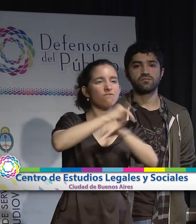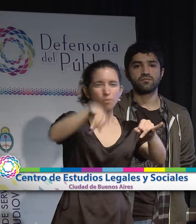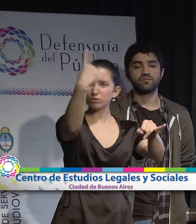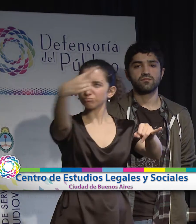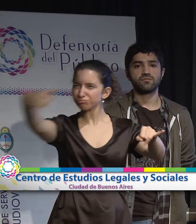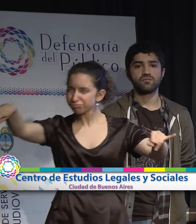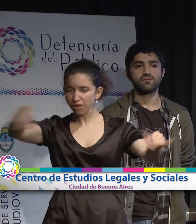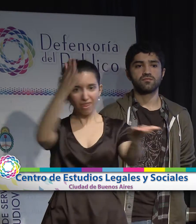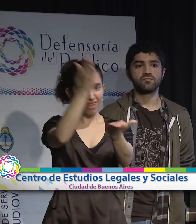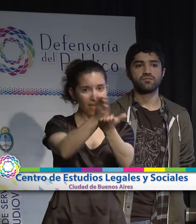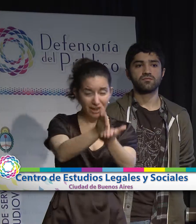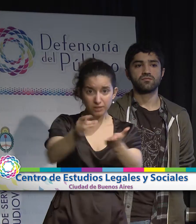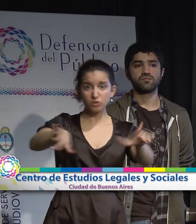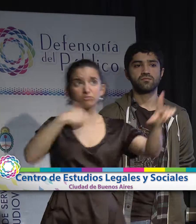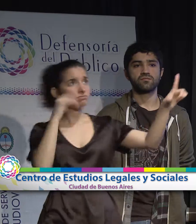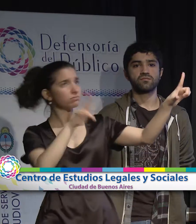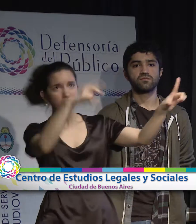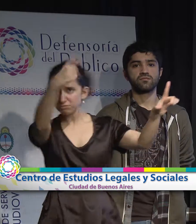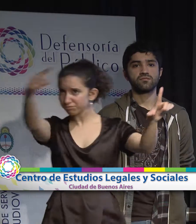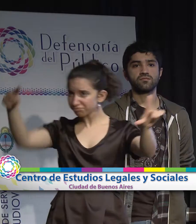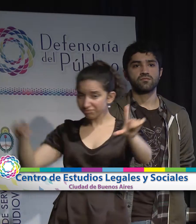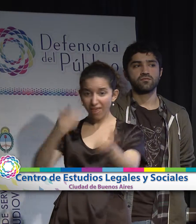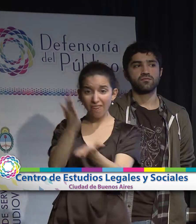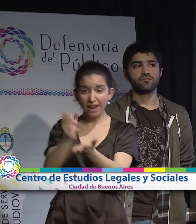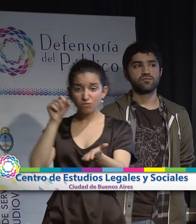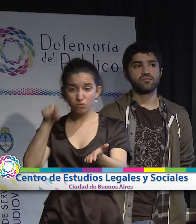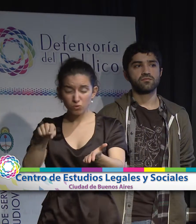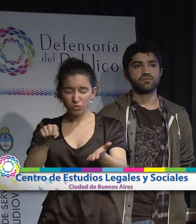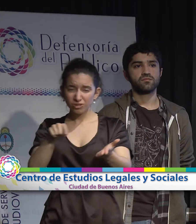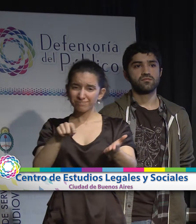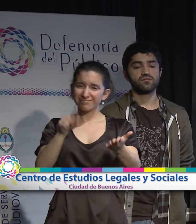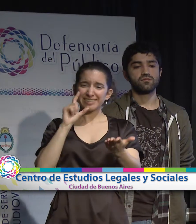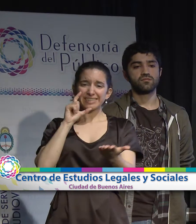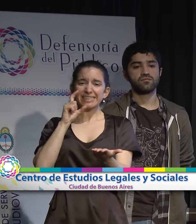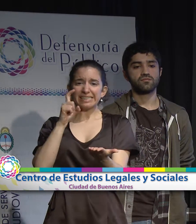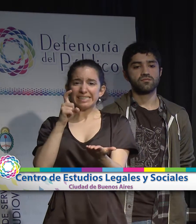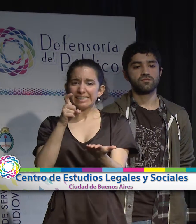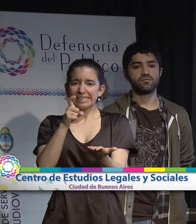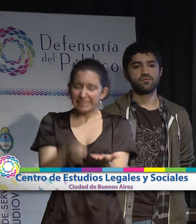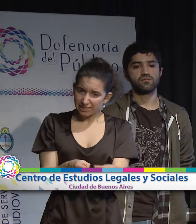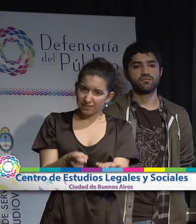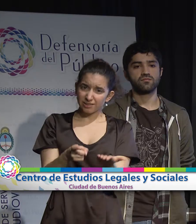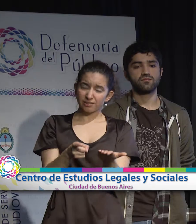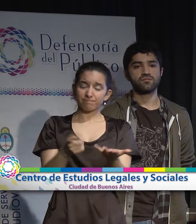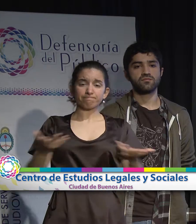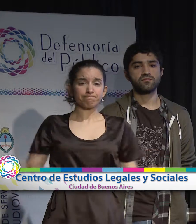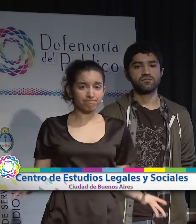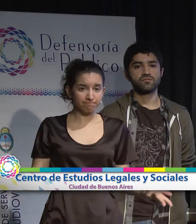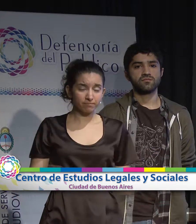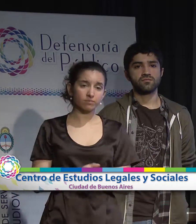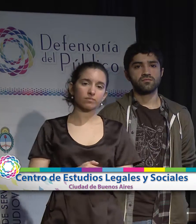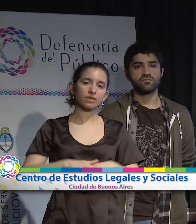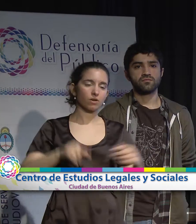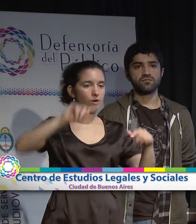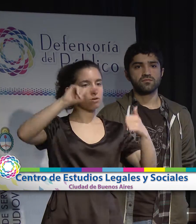por lo tanto el derecho a las audiencias a recibir la mayor cantidad de voces plurales posibles. Así que esos